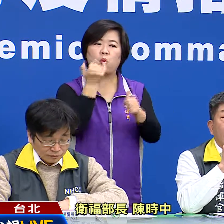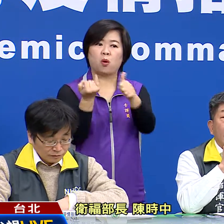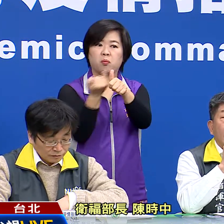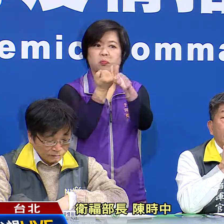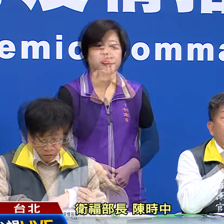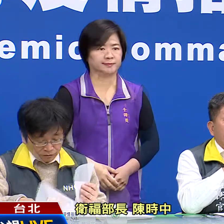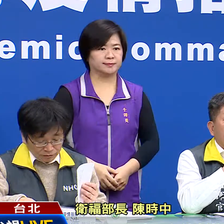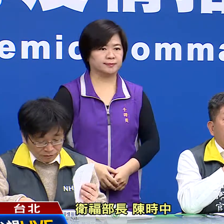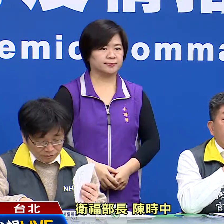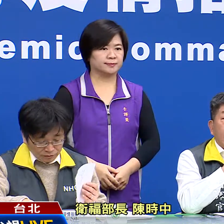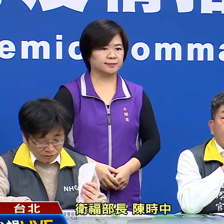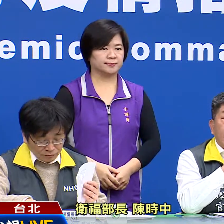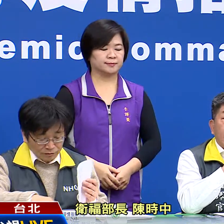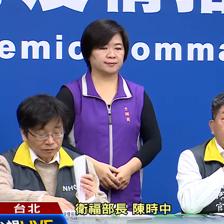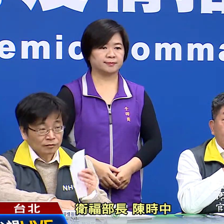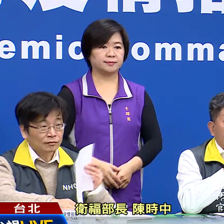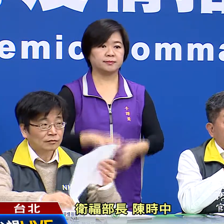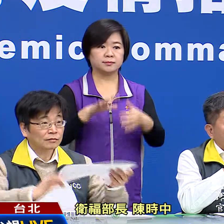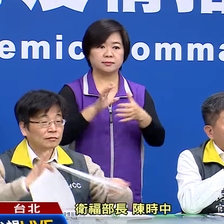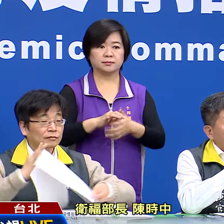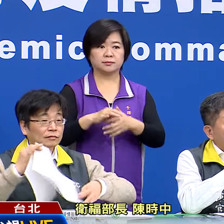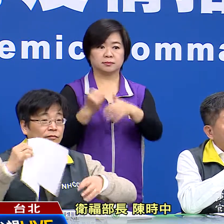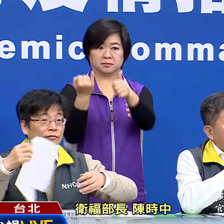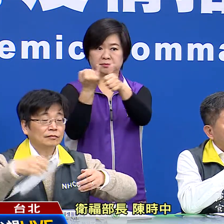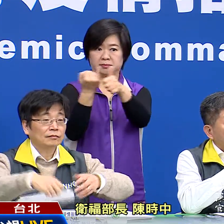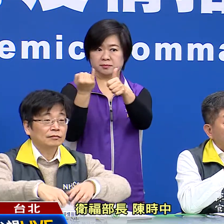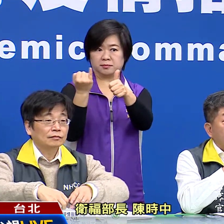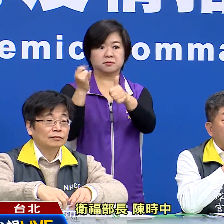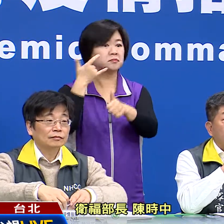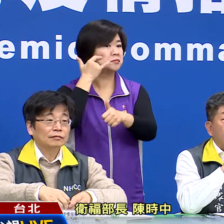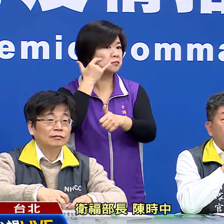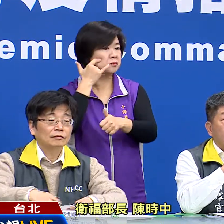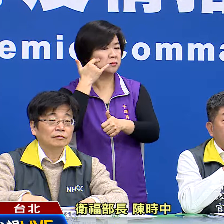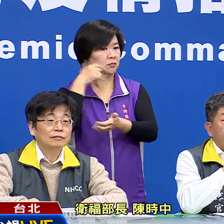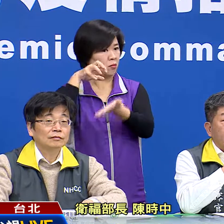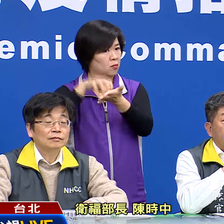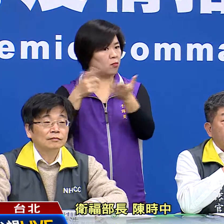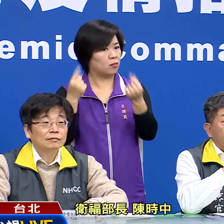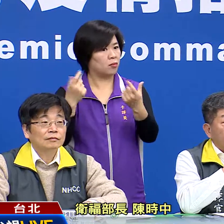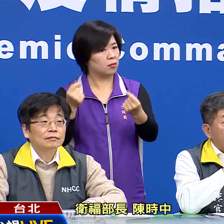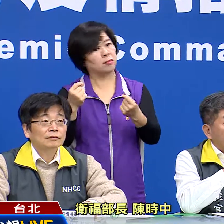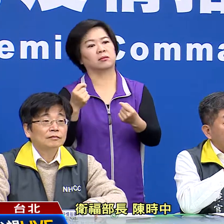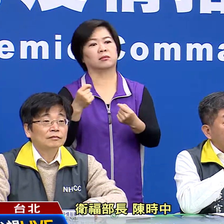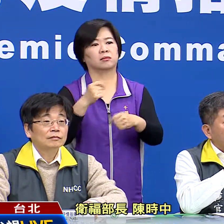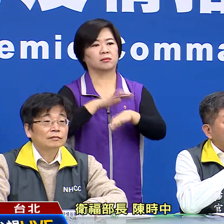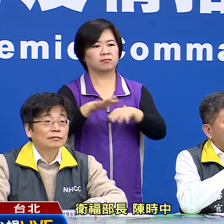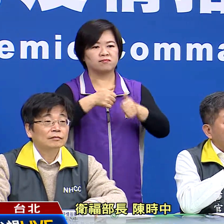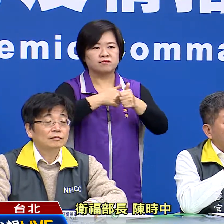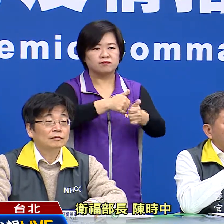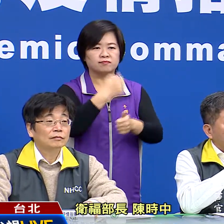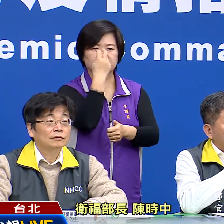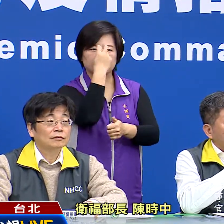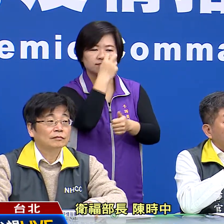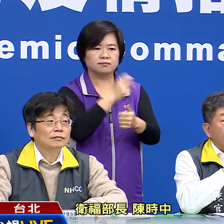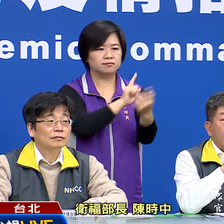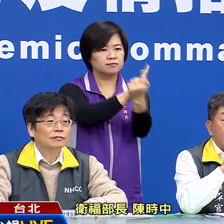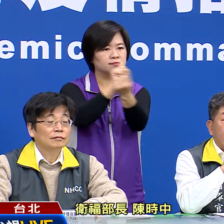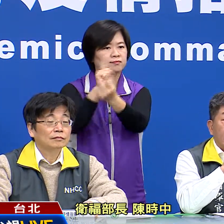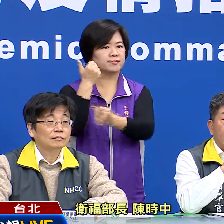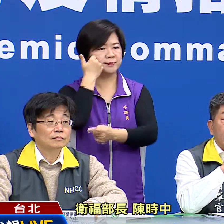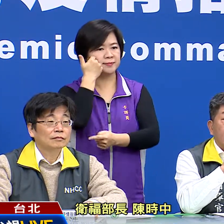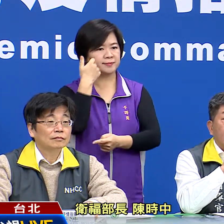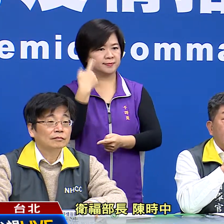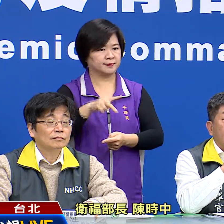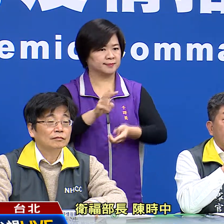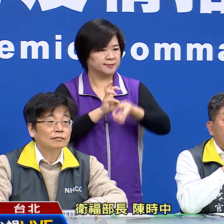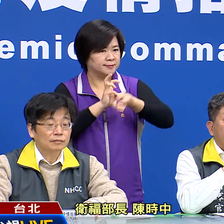的小孩，因为那2位确诊之后，我们立即记过，当然是亲密接触者，一定要再进行一个